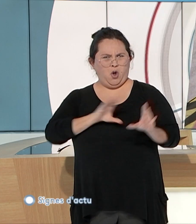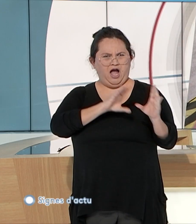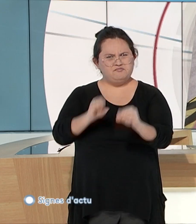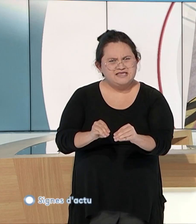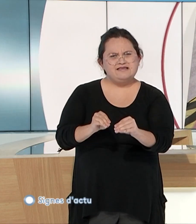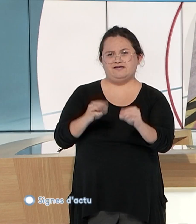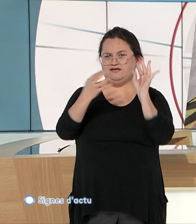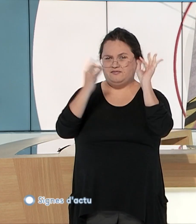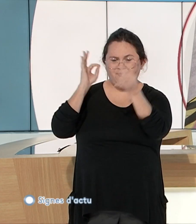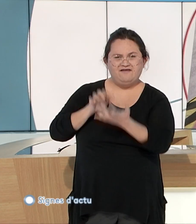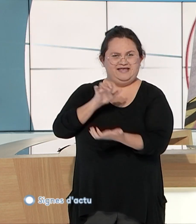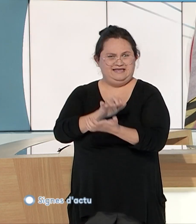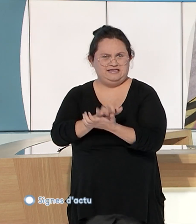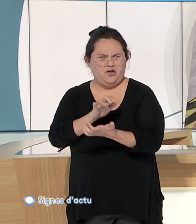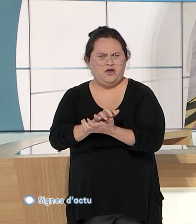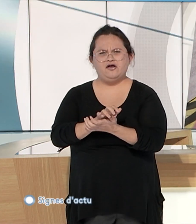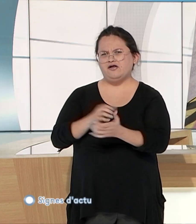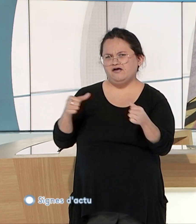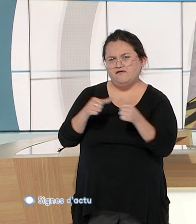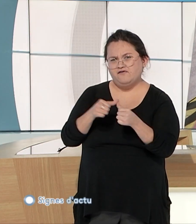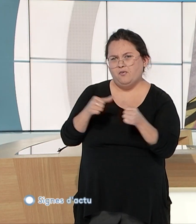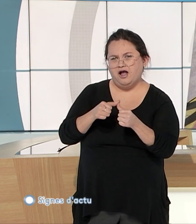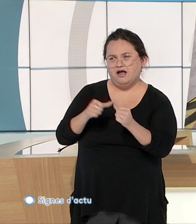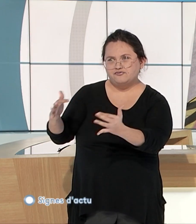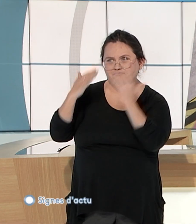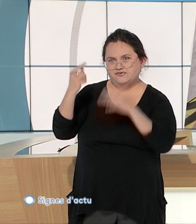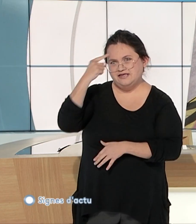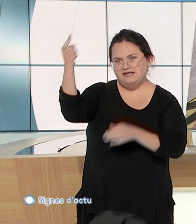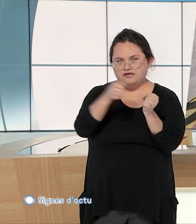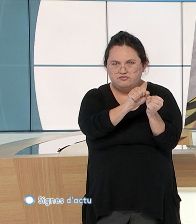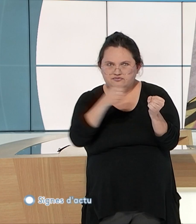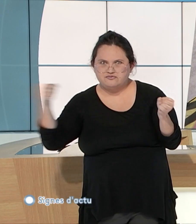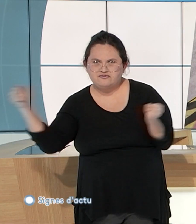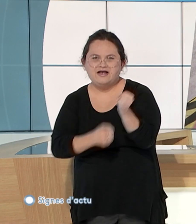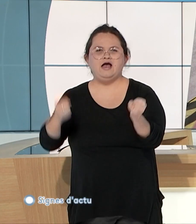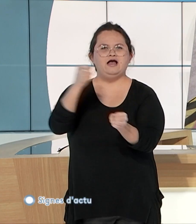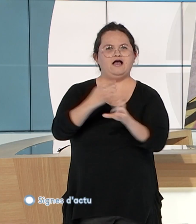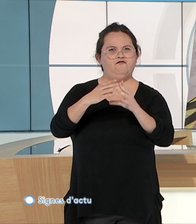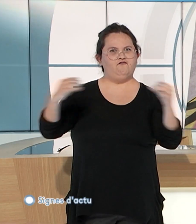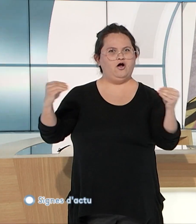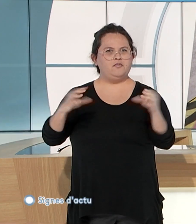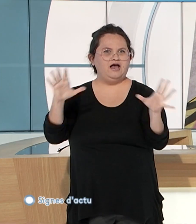rouleaux chinois. Le résultat est visuellement époustouflant.